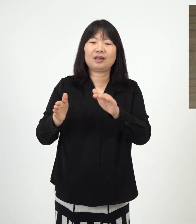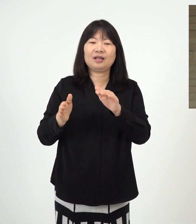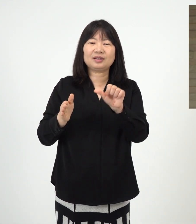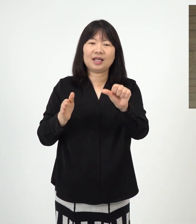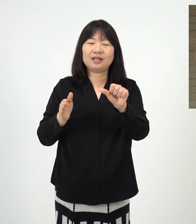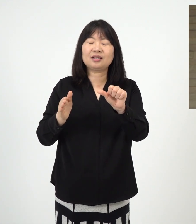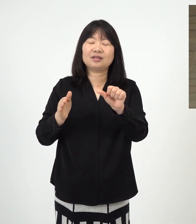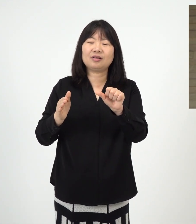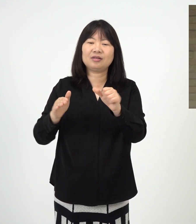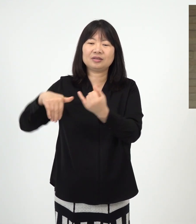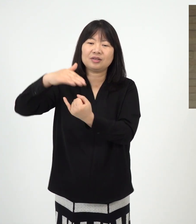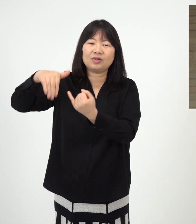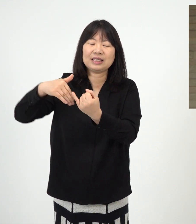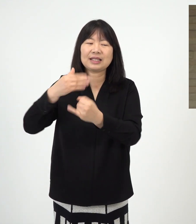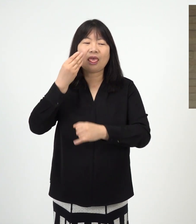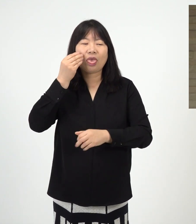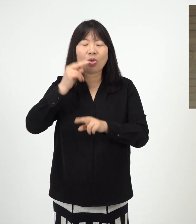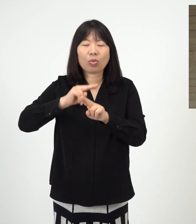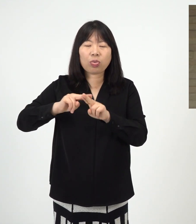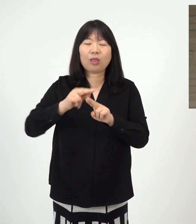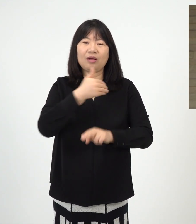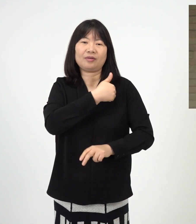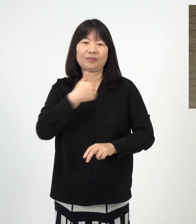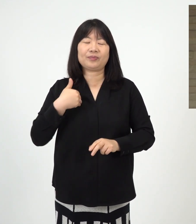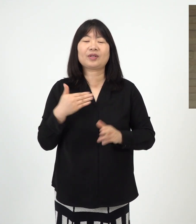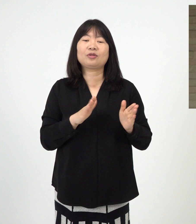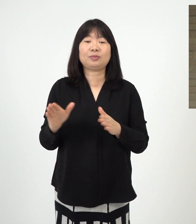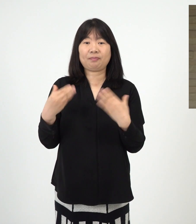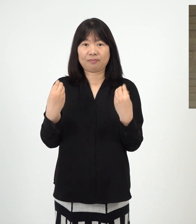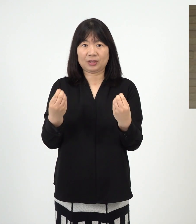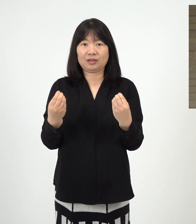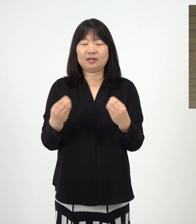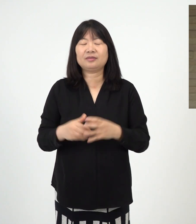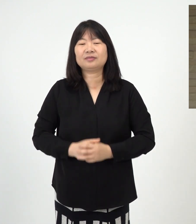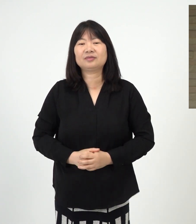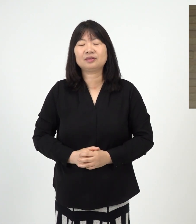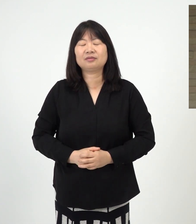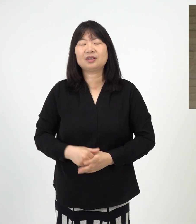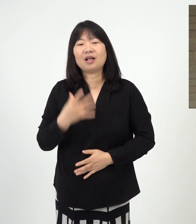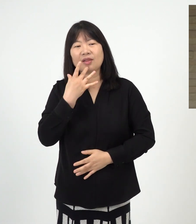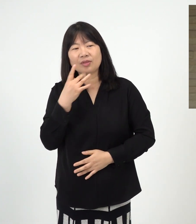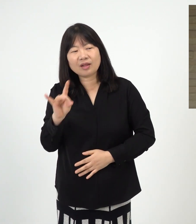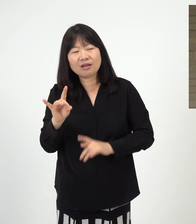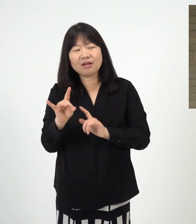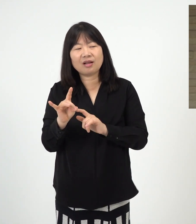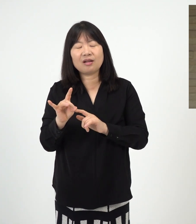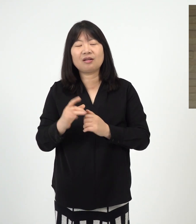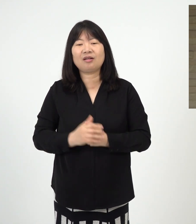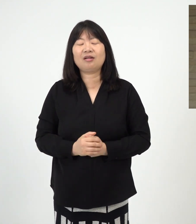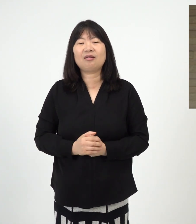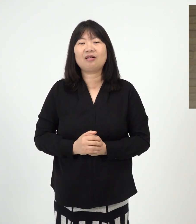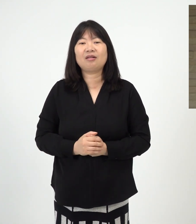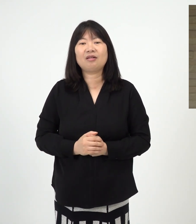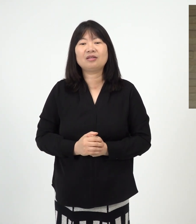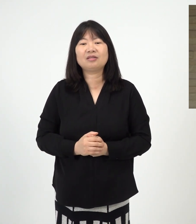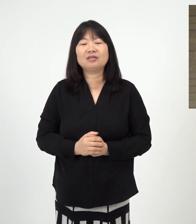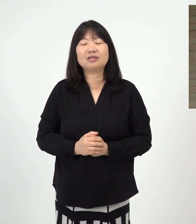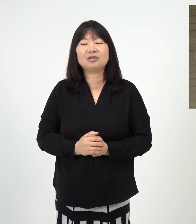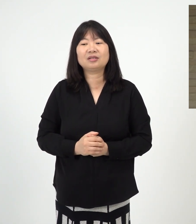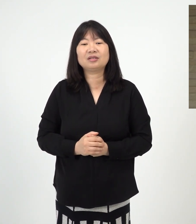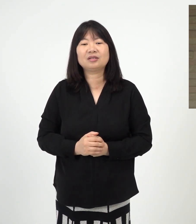처녀는 기름을 여유 있게 준비를 했습니다. 이게 당연히 동료에 없던